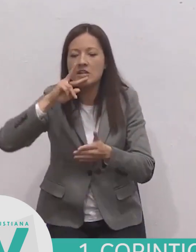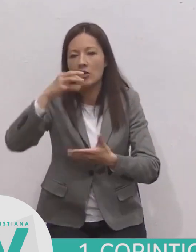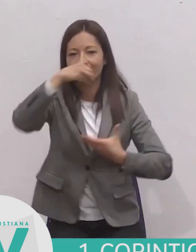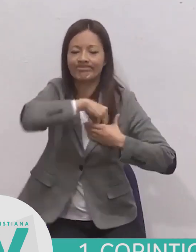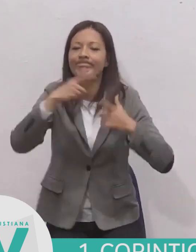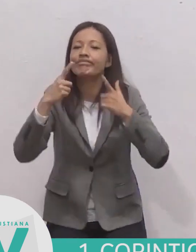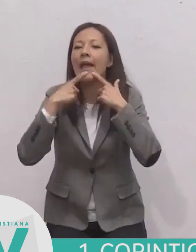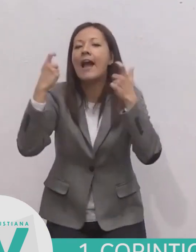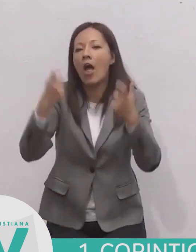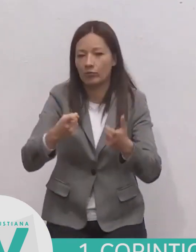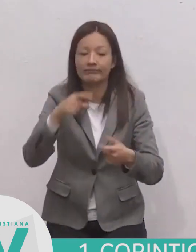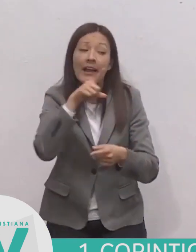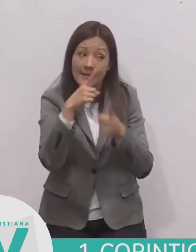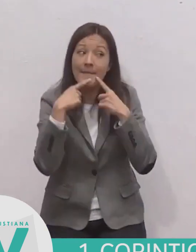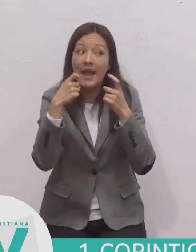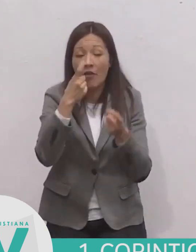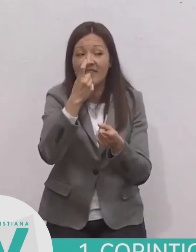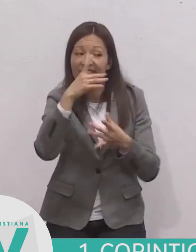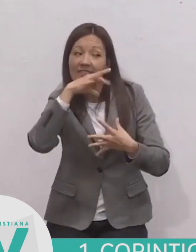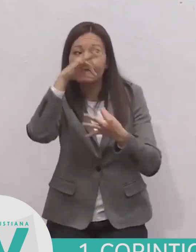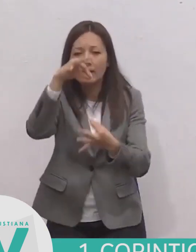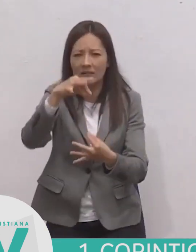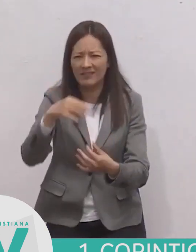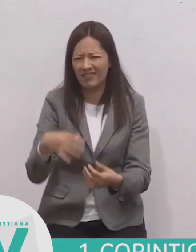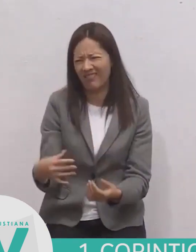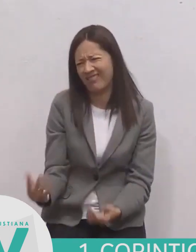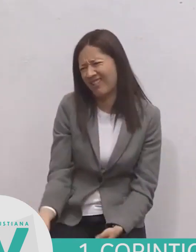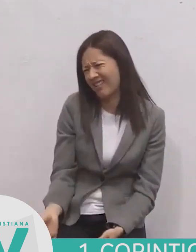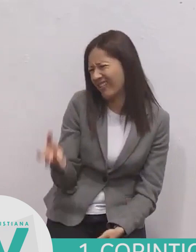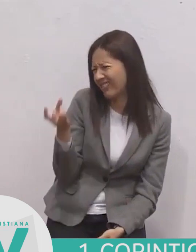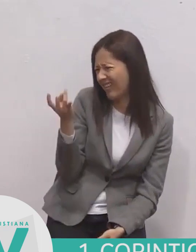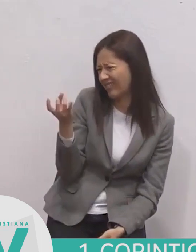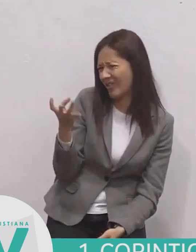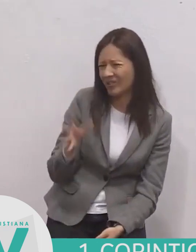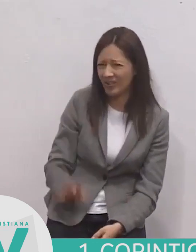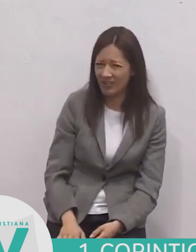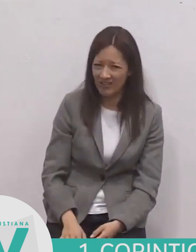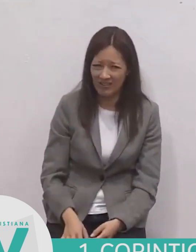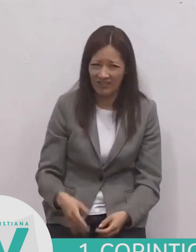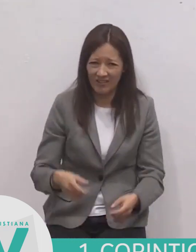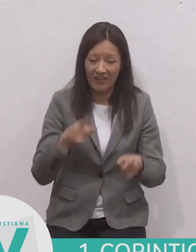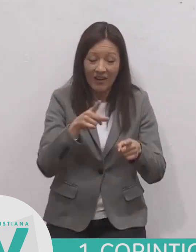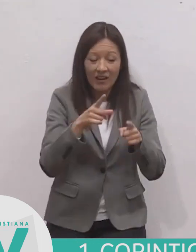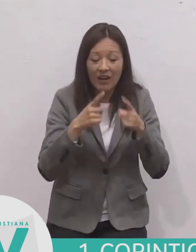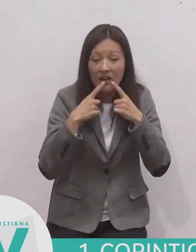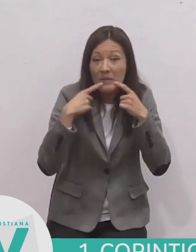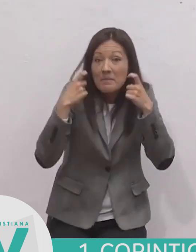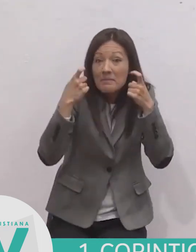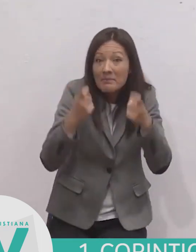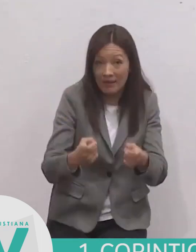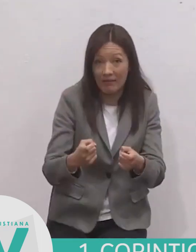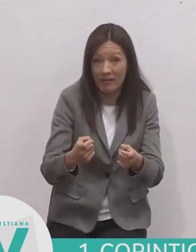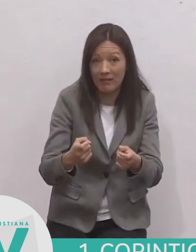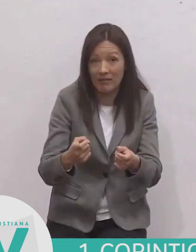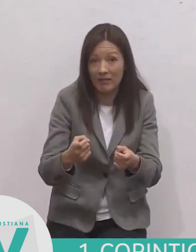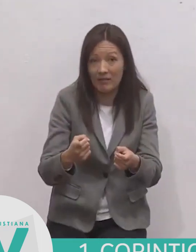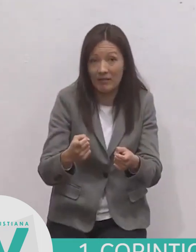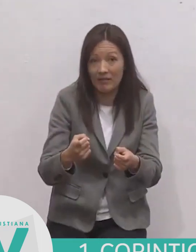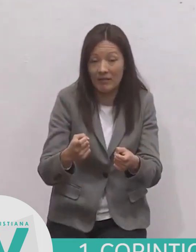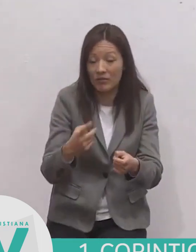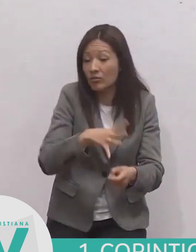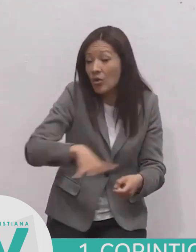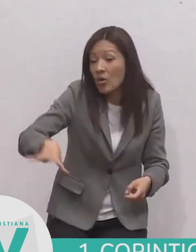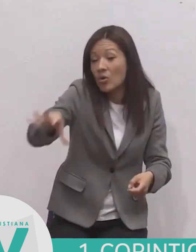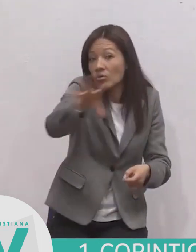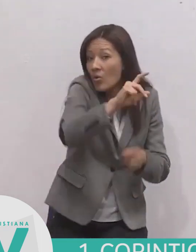pecado o el que no come porque cree que el pecado es lo que lo separa? Dice la Biblia que el que dice que no peca es